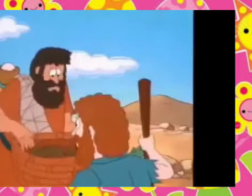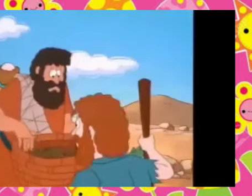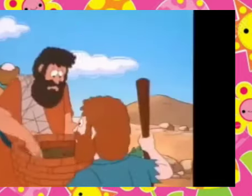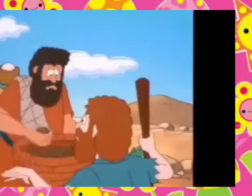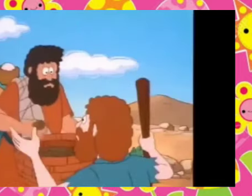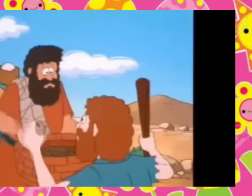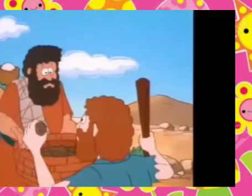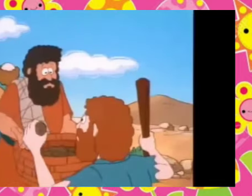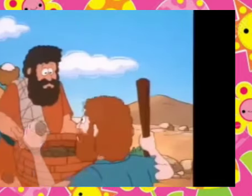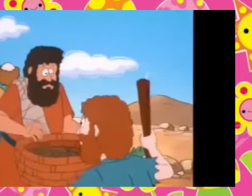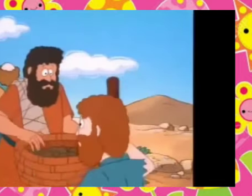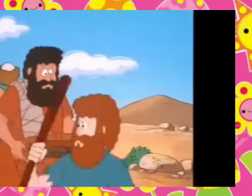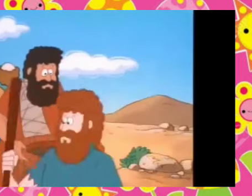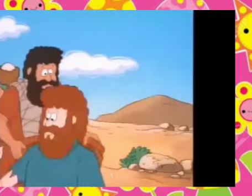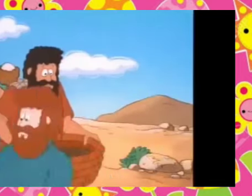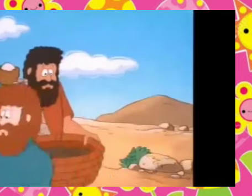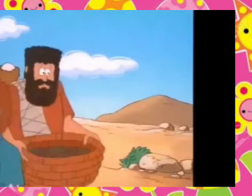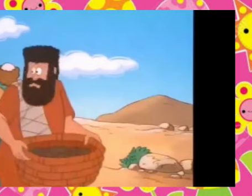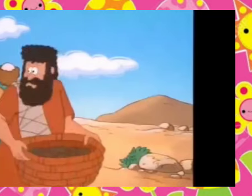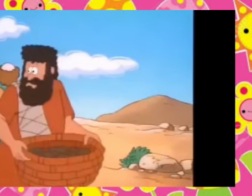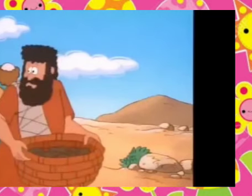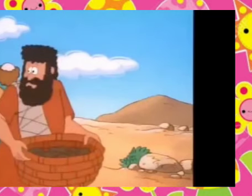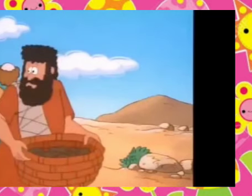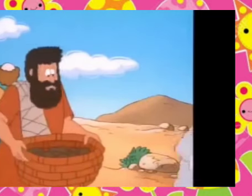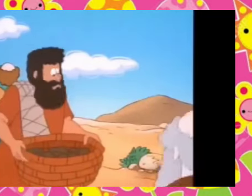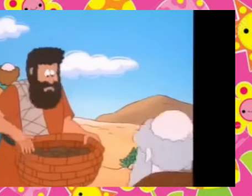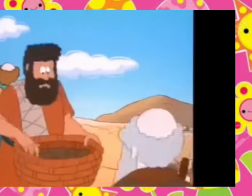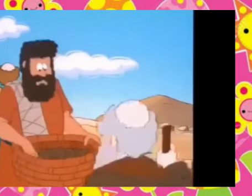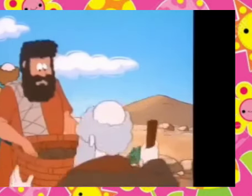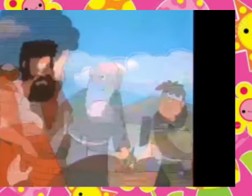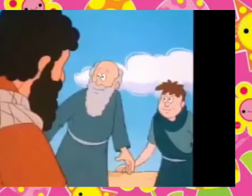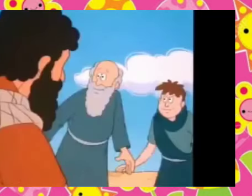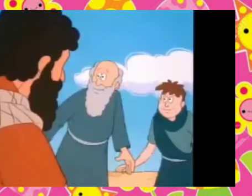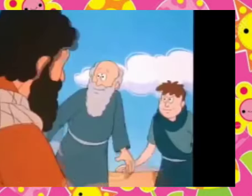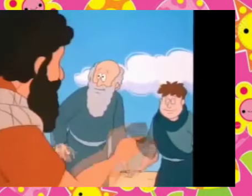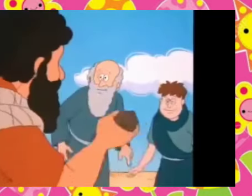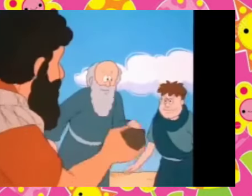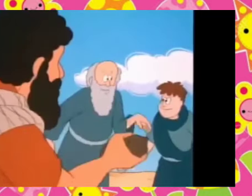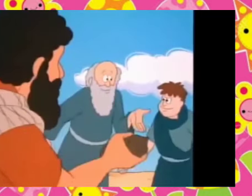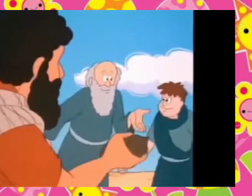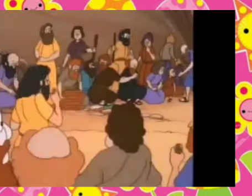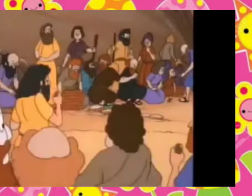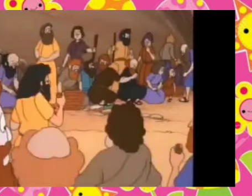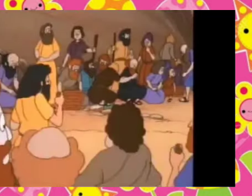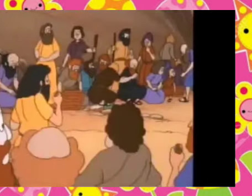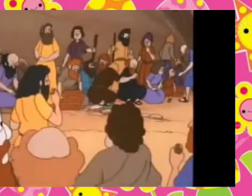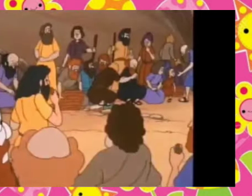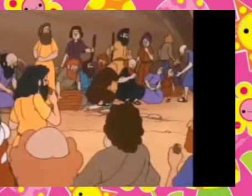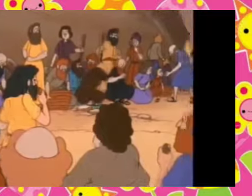a llenar todas las cestas que tenían, y no paraba de llenarlas. Y cuando todos habían comido, recogieron